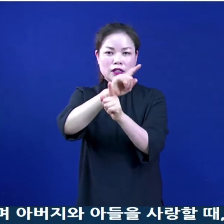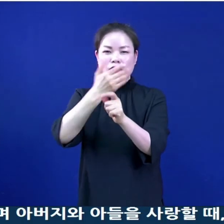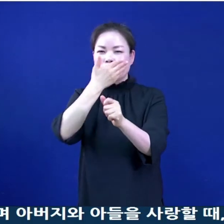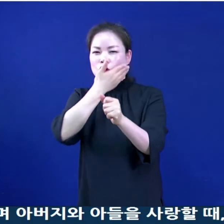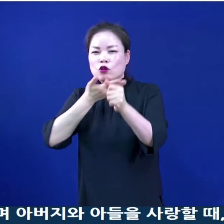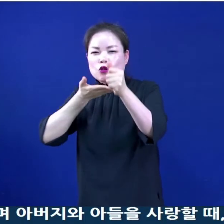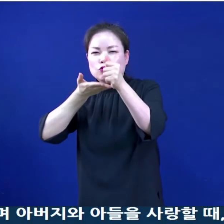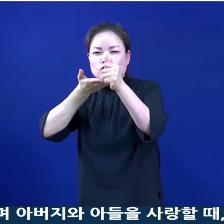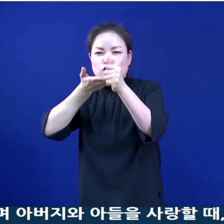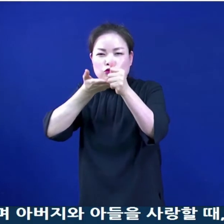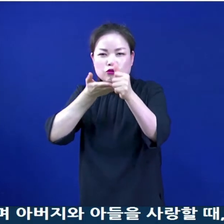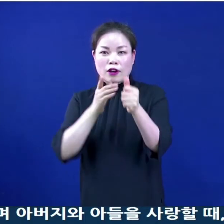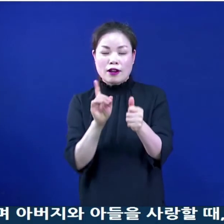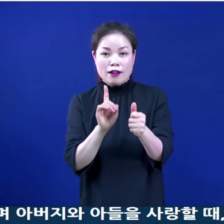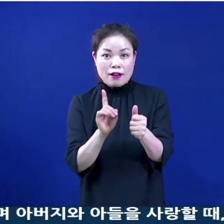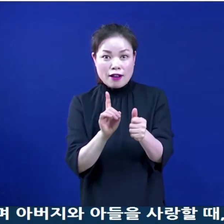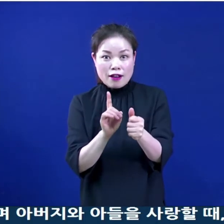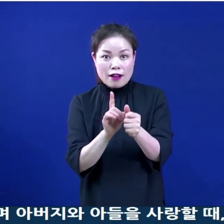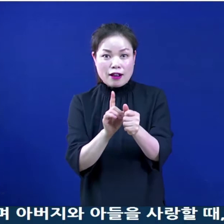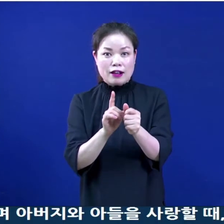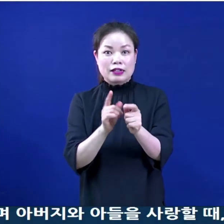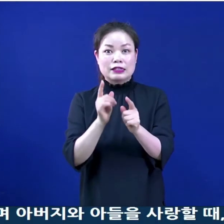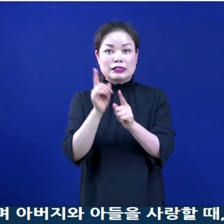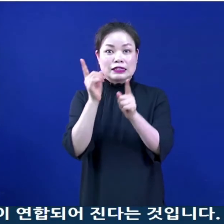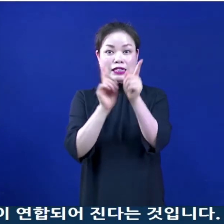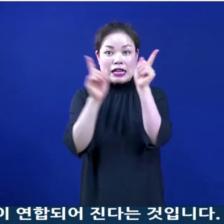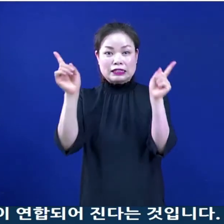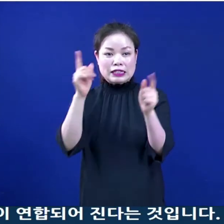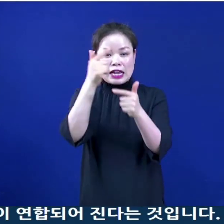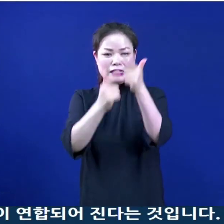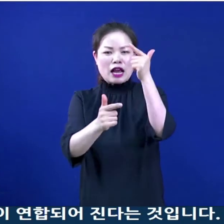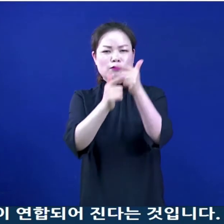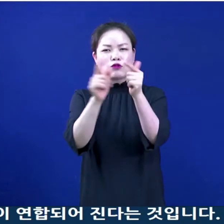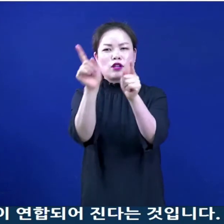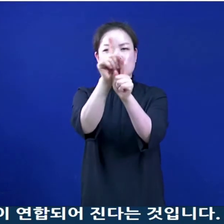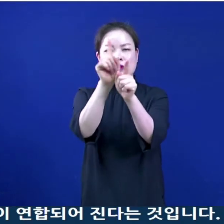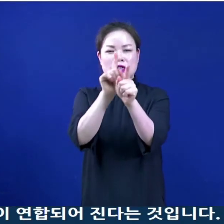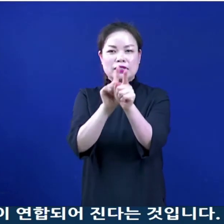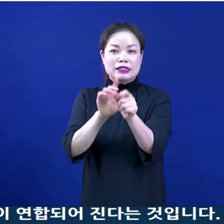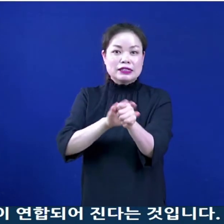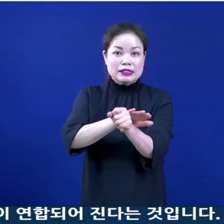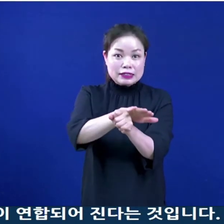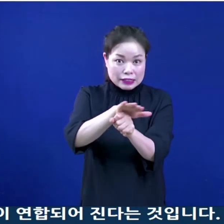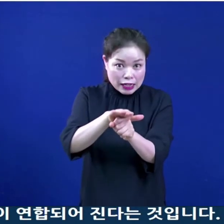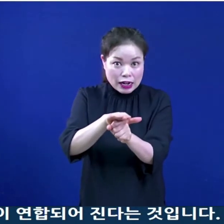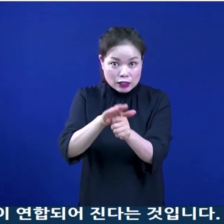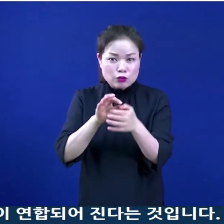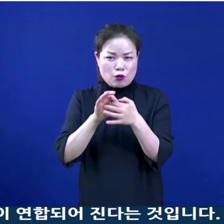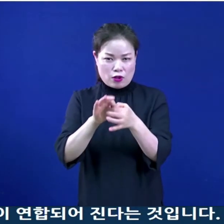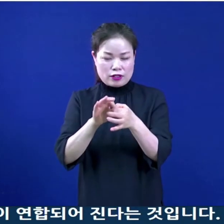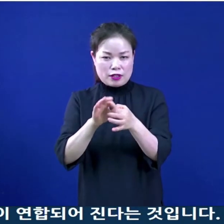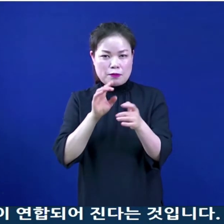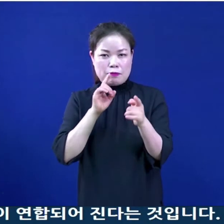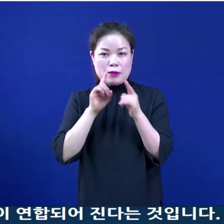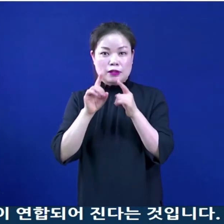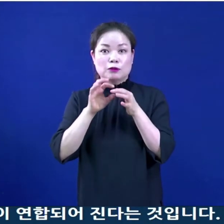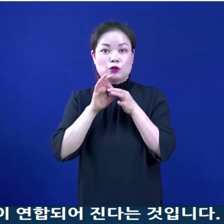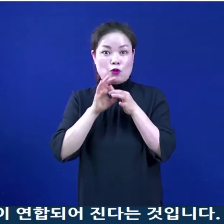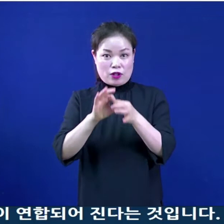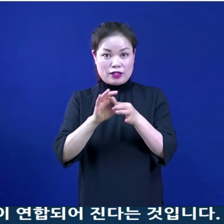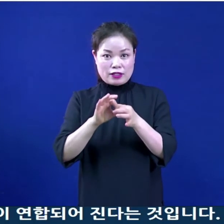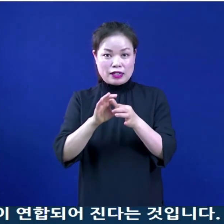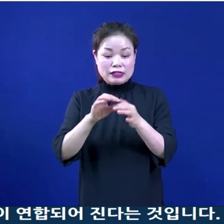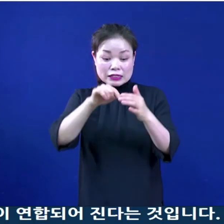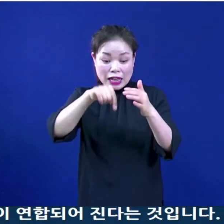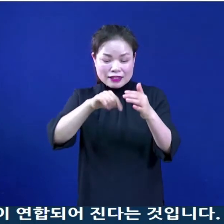받는 겁니다. 어떻게 가지가 나무에 붙어 있습니까? 사랑의 현상입니다. 물론 말씀을 통해서 붙어 있다 되어 있는데 그 안에